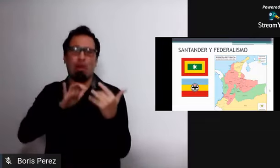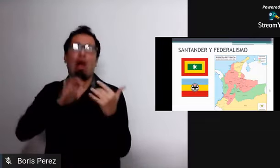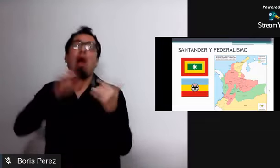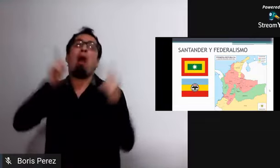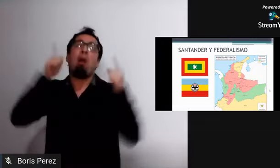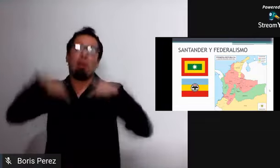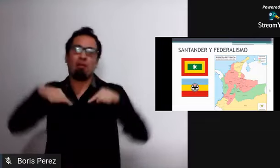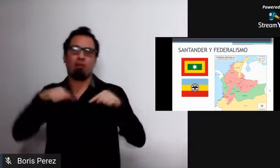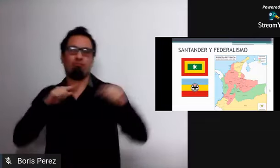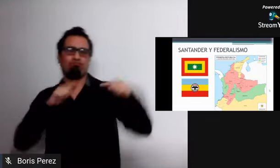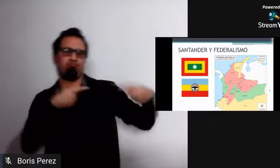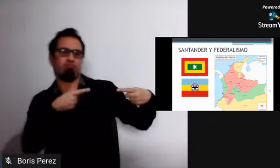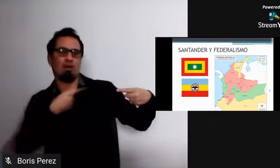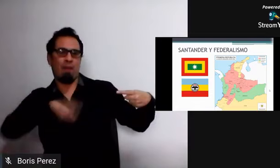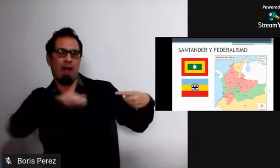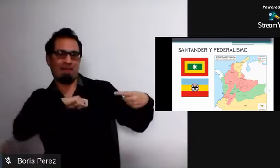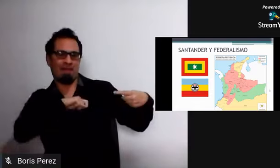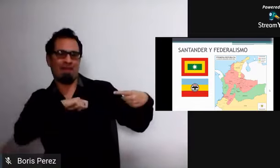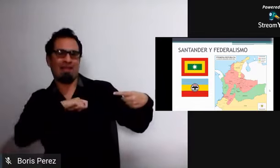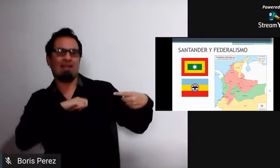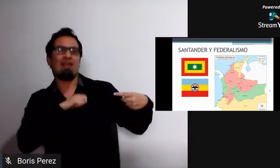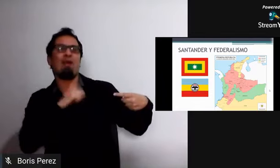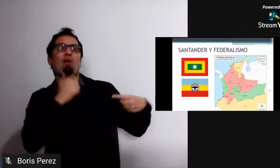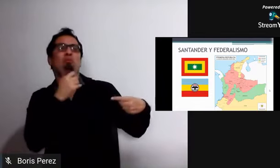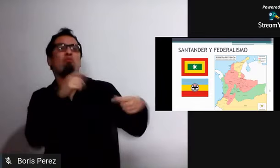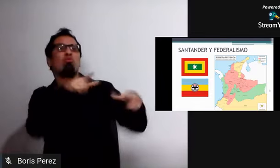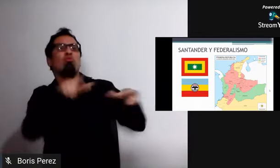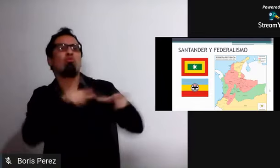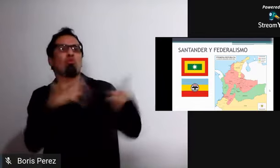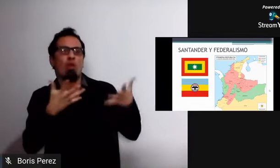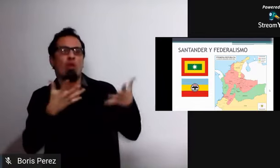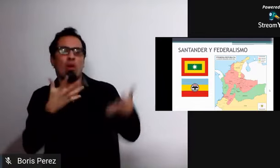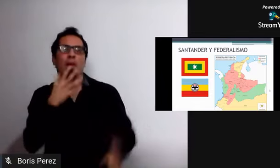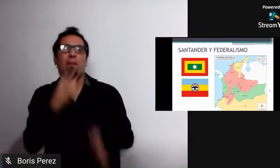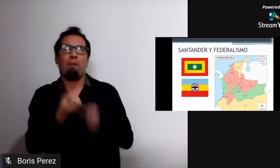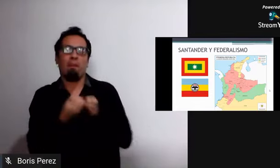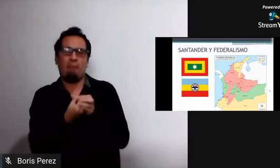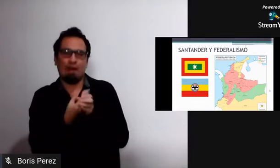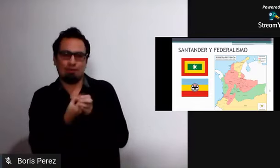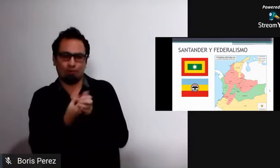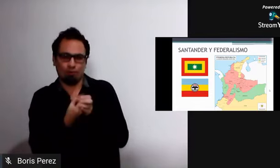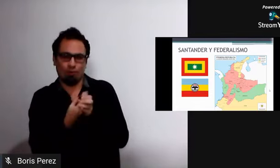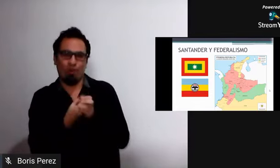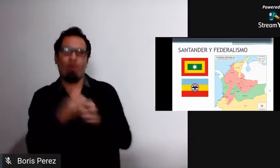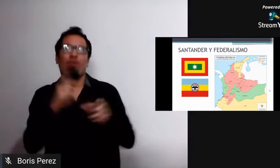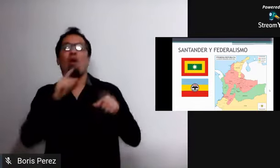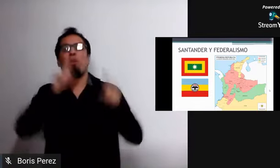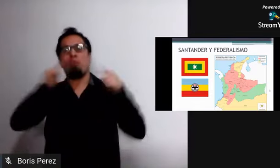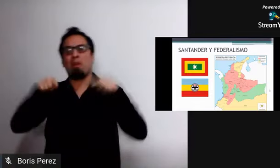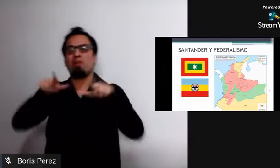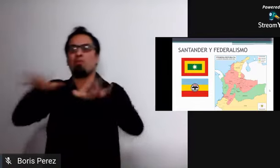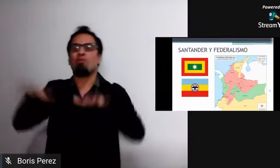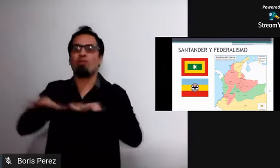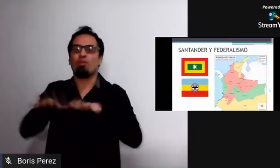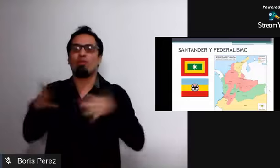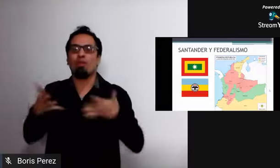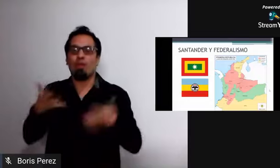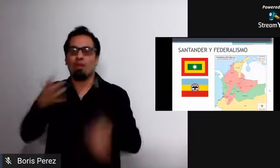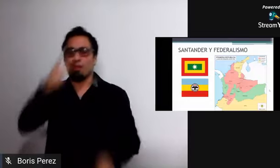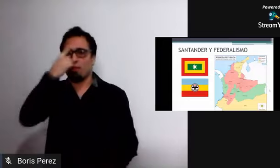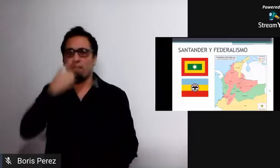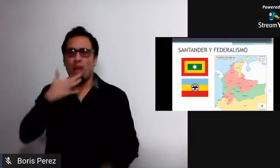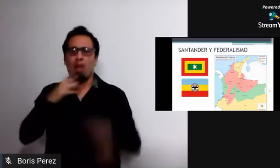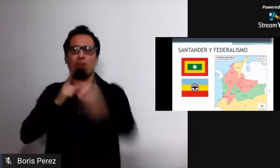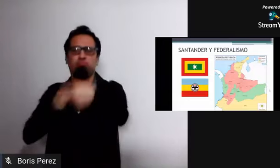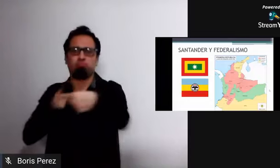de participar y de apoyar y respaldar al tipo de gobierno o movimiento político